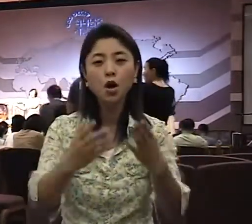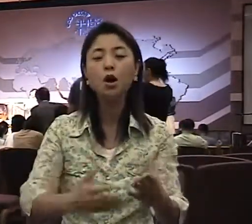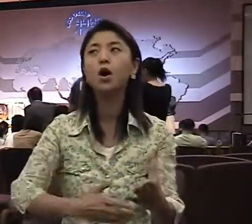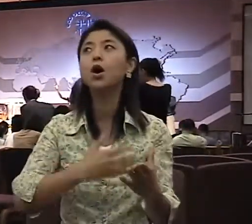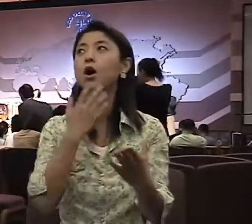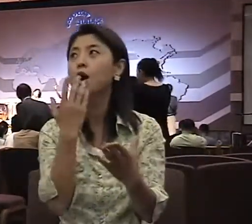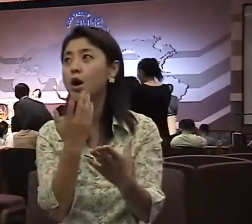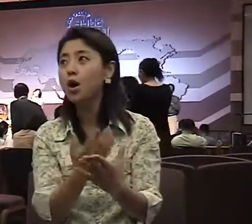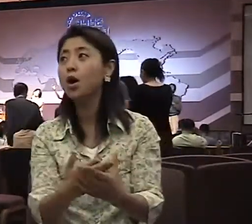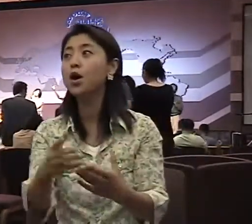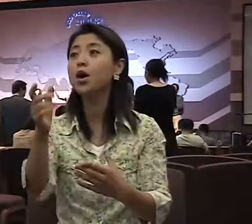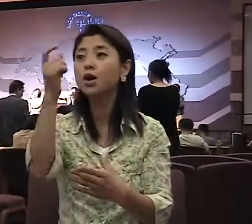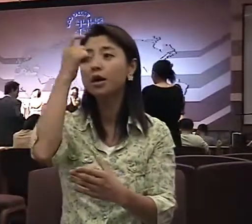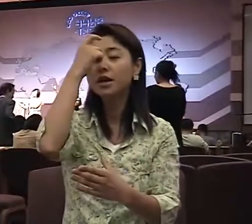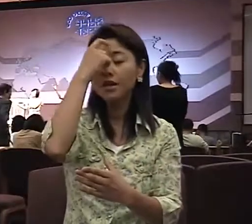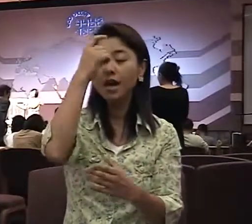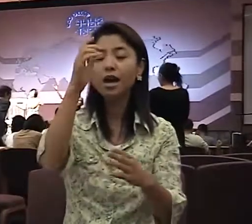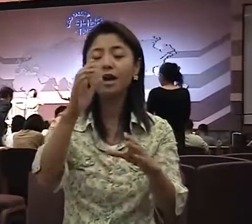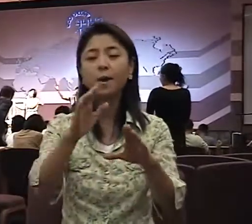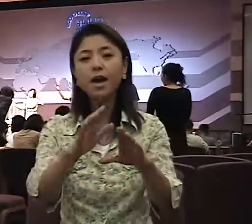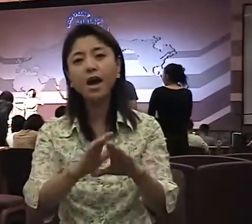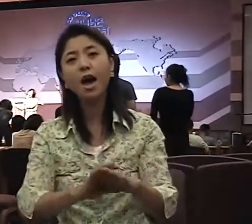다스리소서.